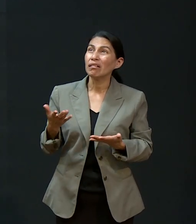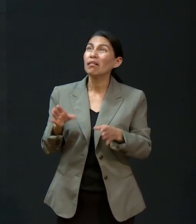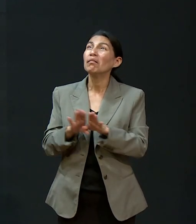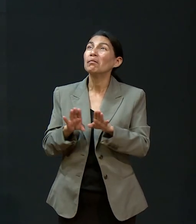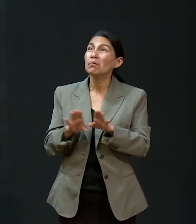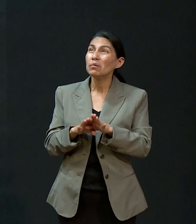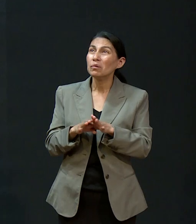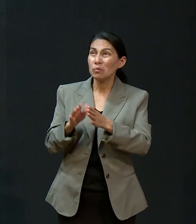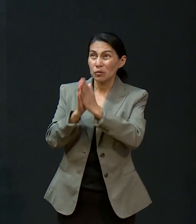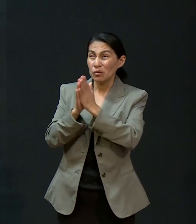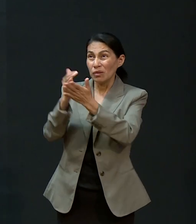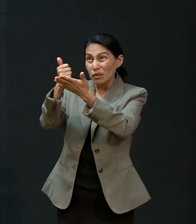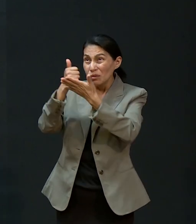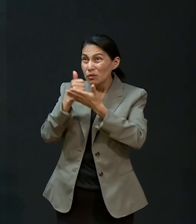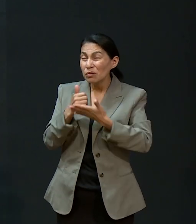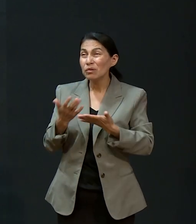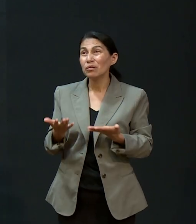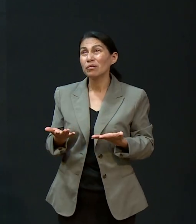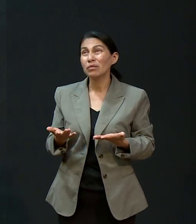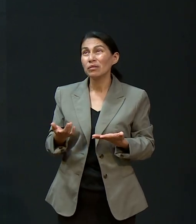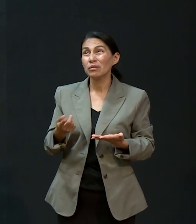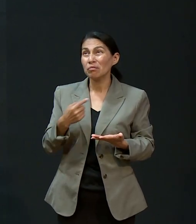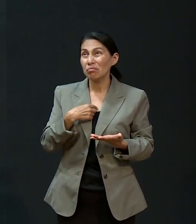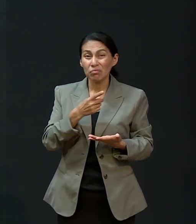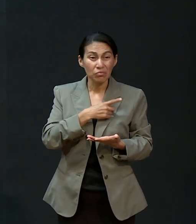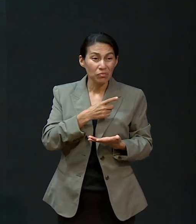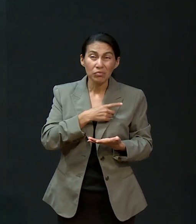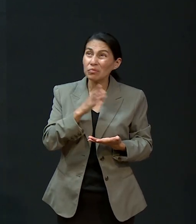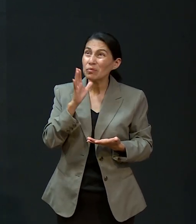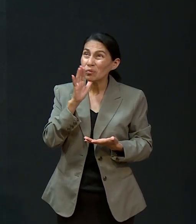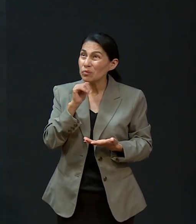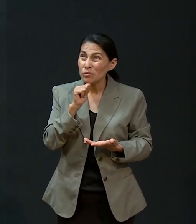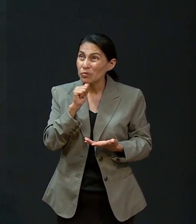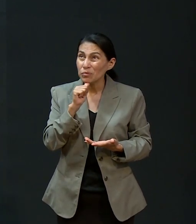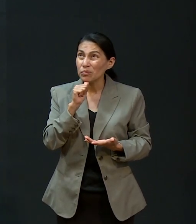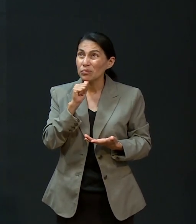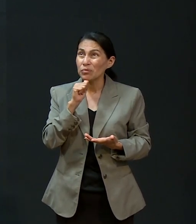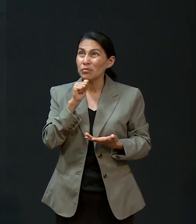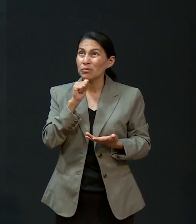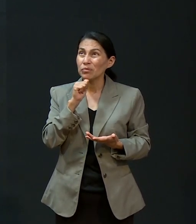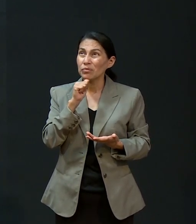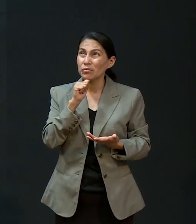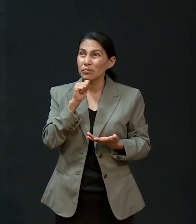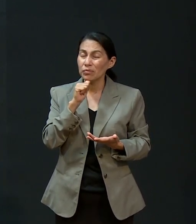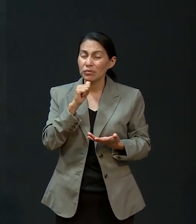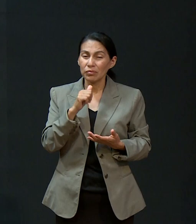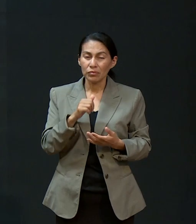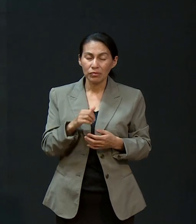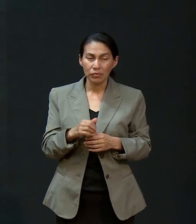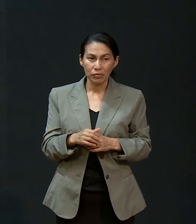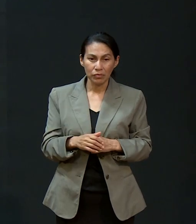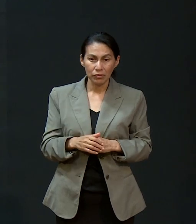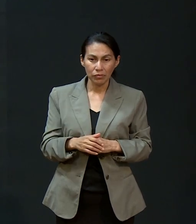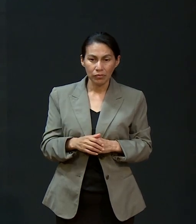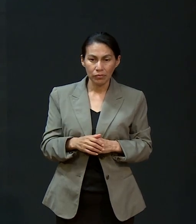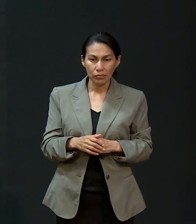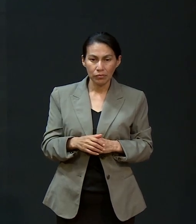adelante y pues ocupo de tu ayuda y necesito yo verlo aquí porque no puedo manejarlo yo sola todo.